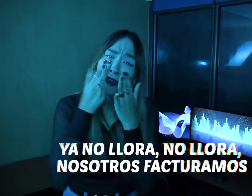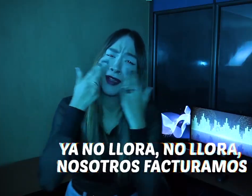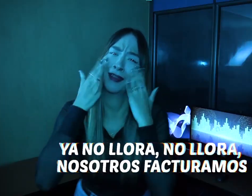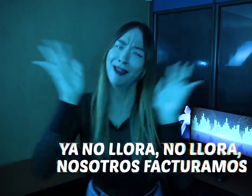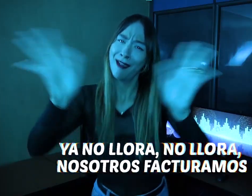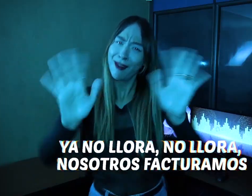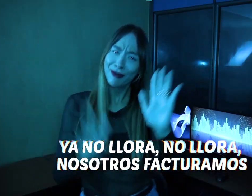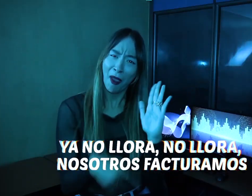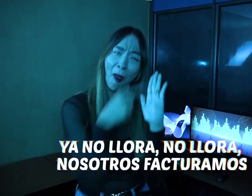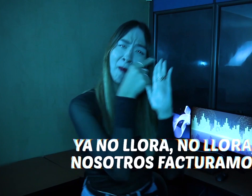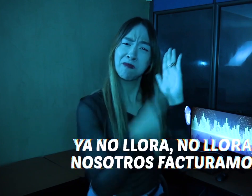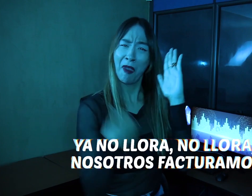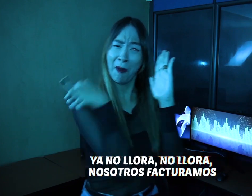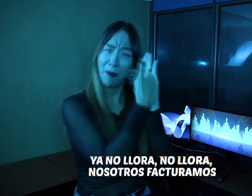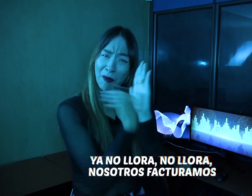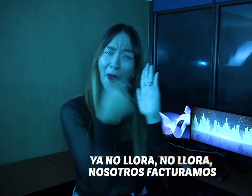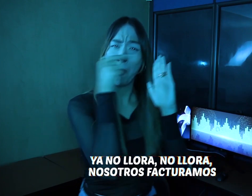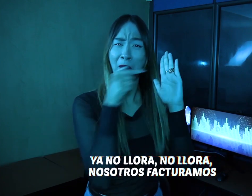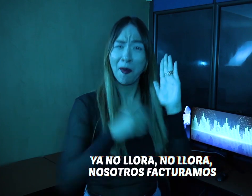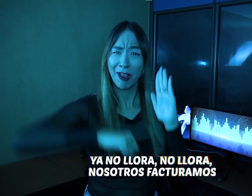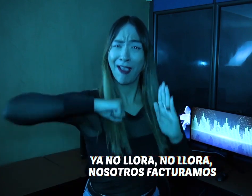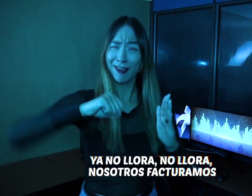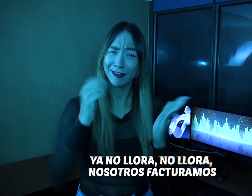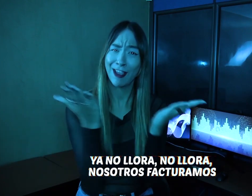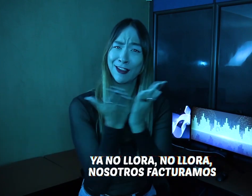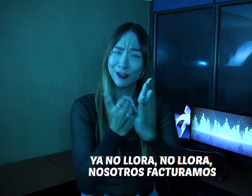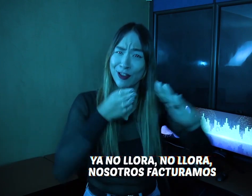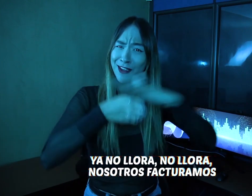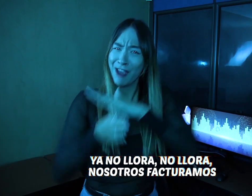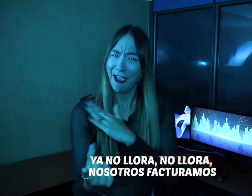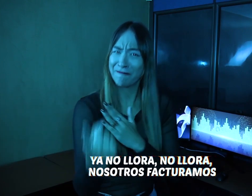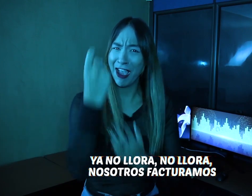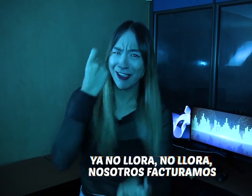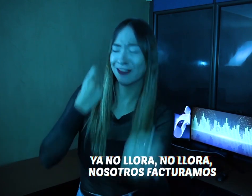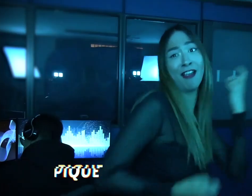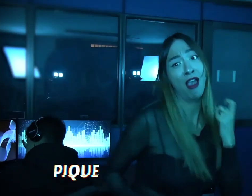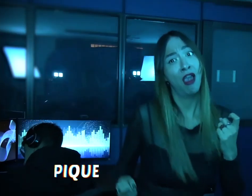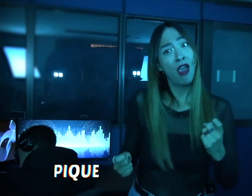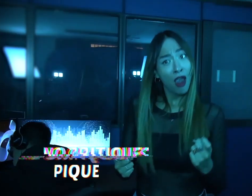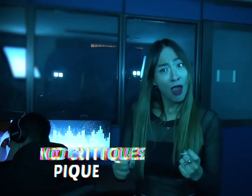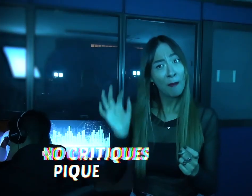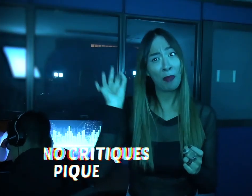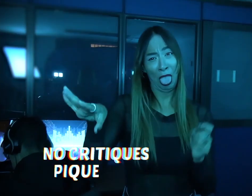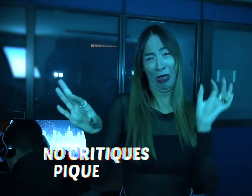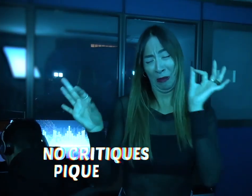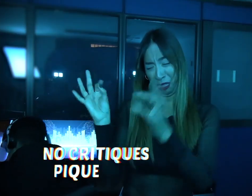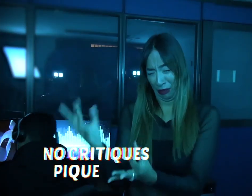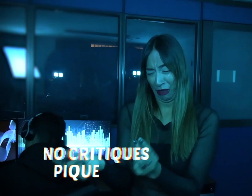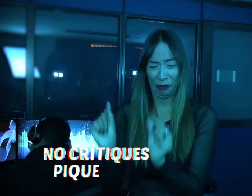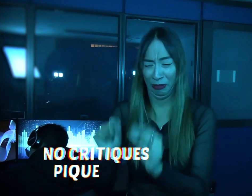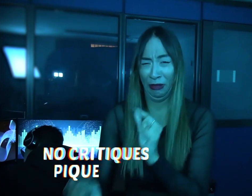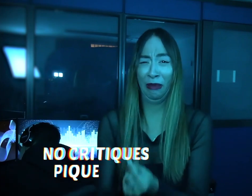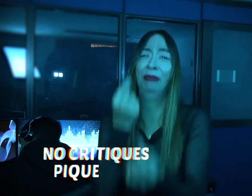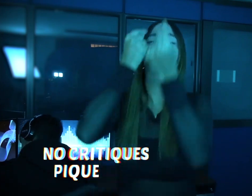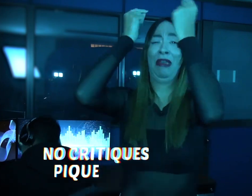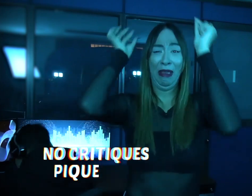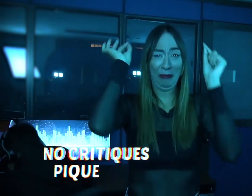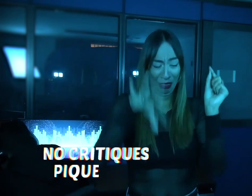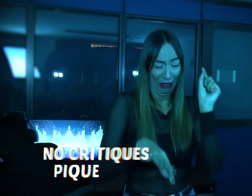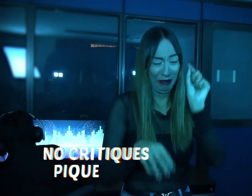apuntando. Venas cola llora mientras tanto las apunta. Los conceptos de educación y accesibilidad son parte de la